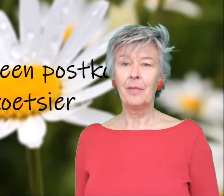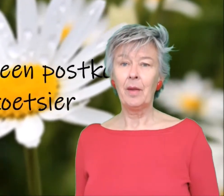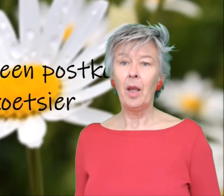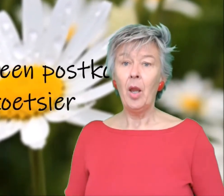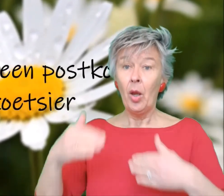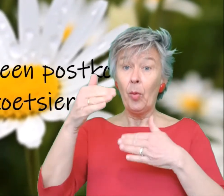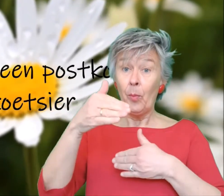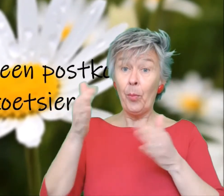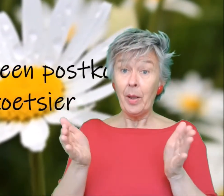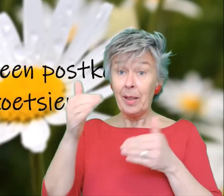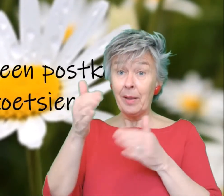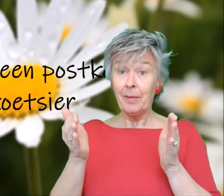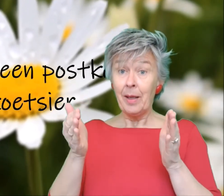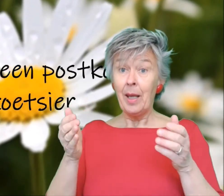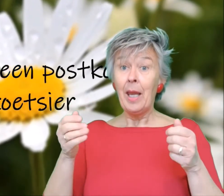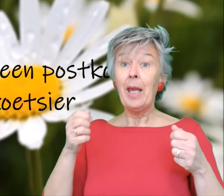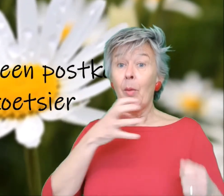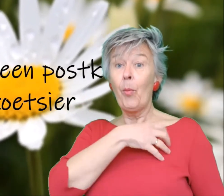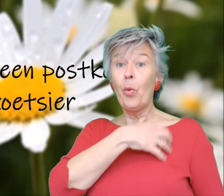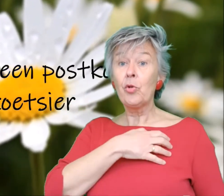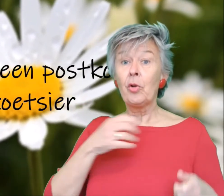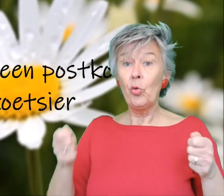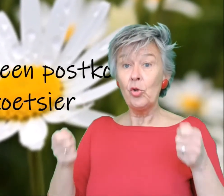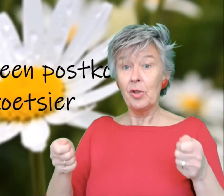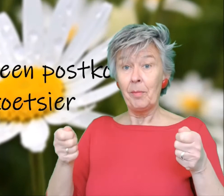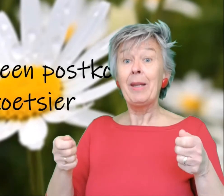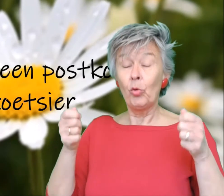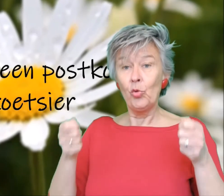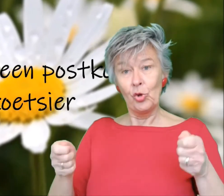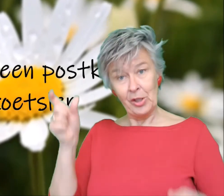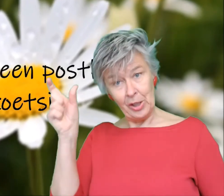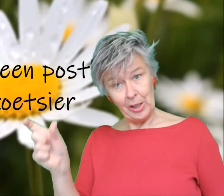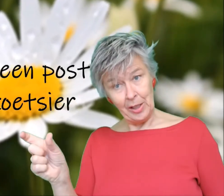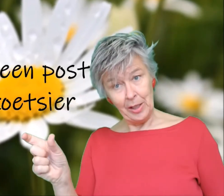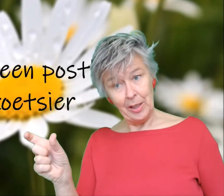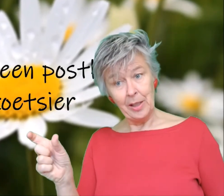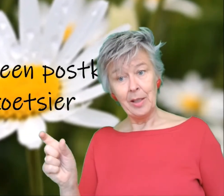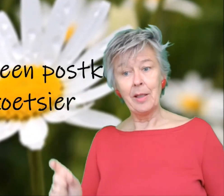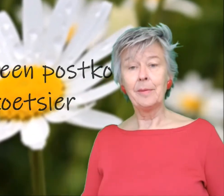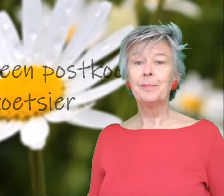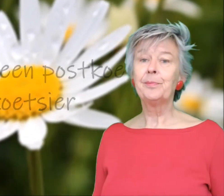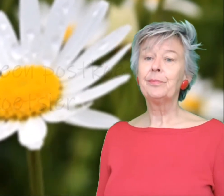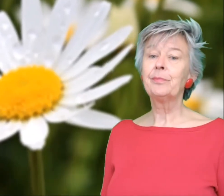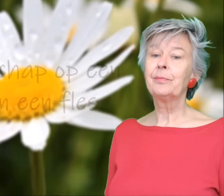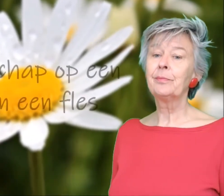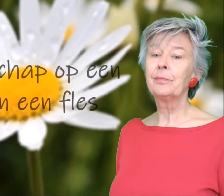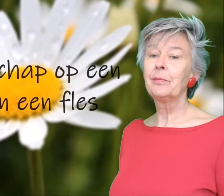koerier. Een pakje in een postkoets met koetsier.